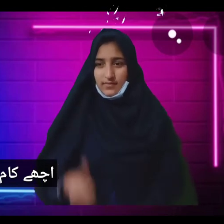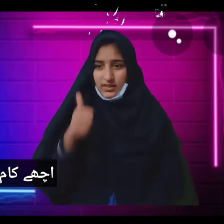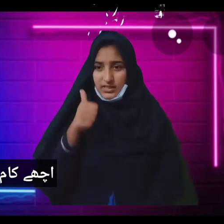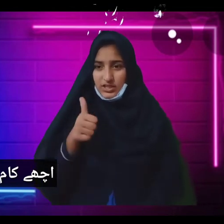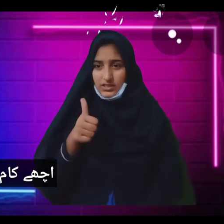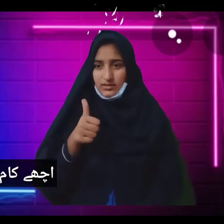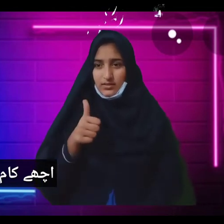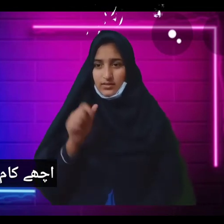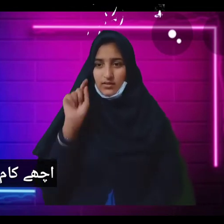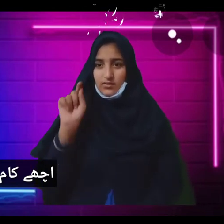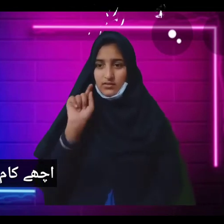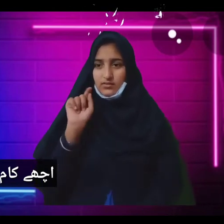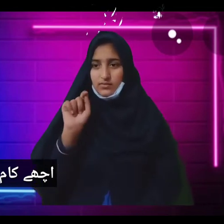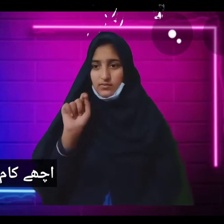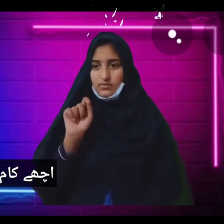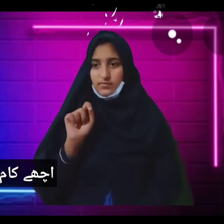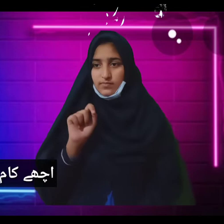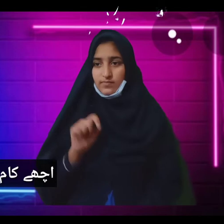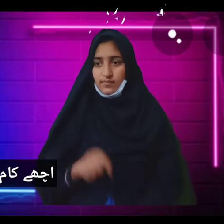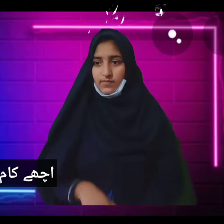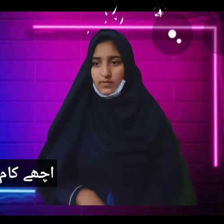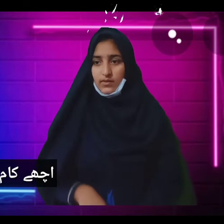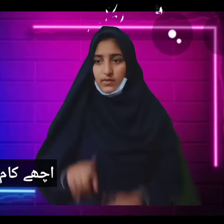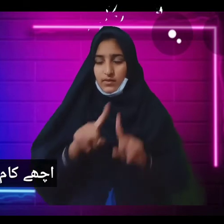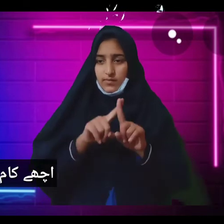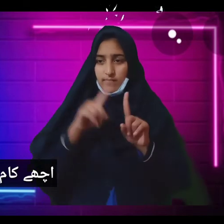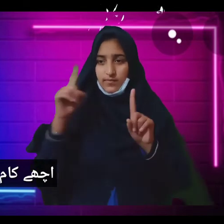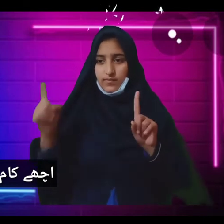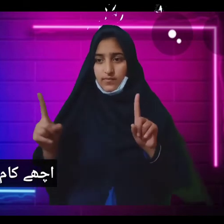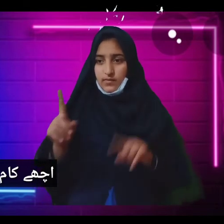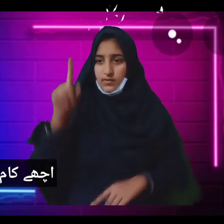अच्छे काम करने से